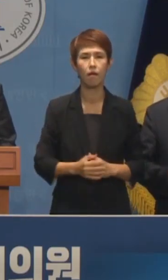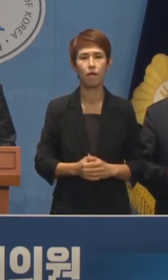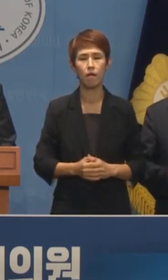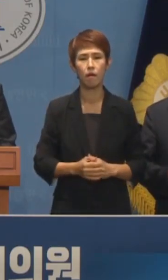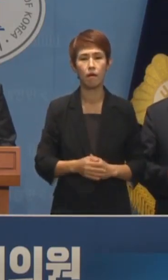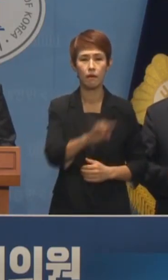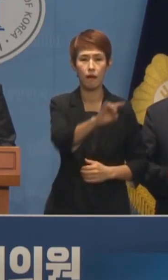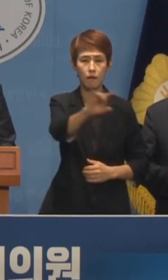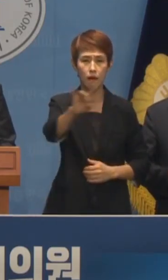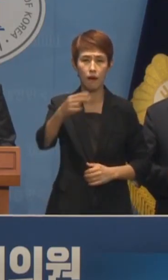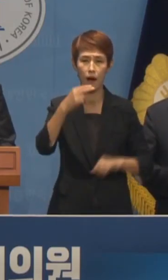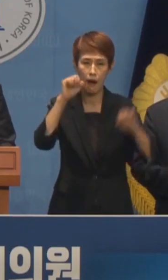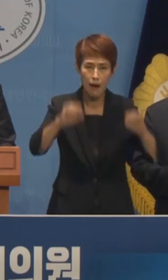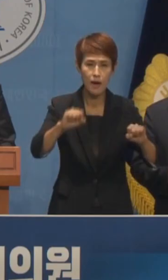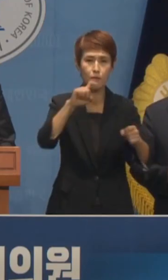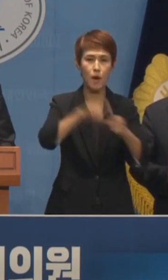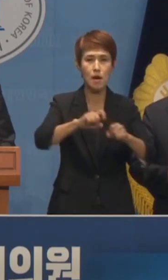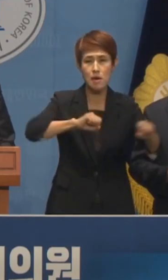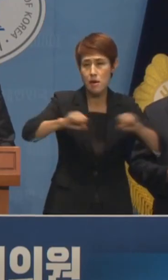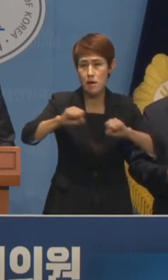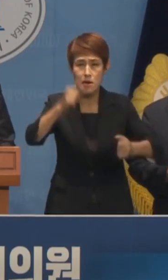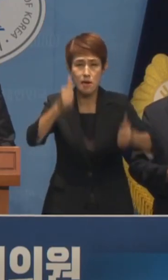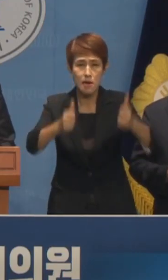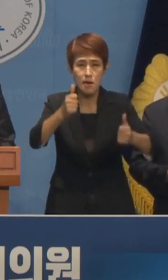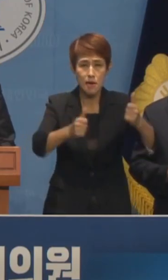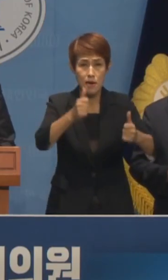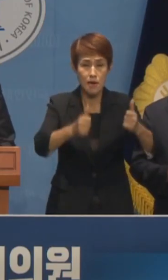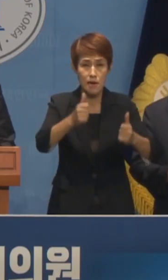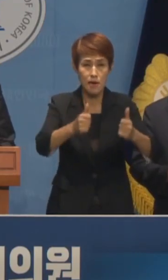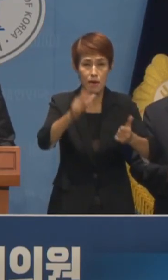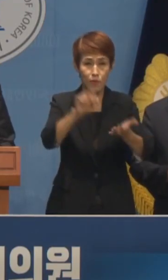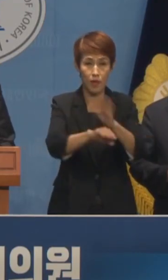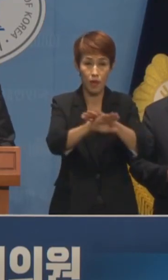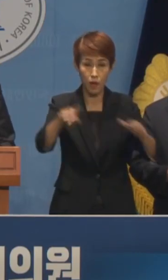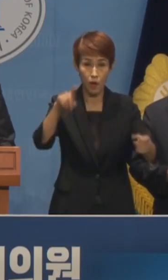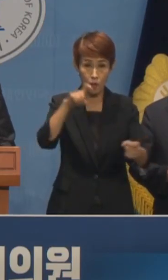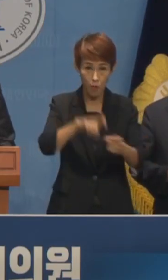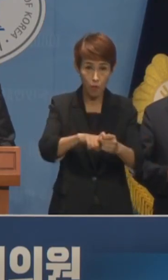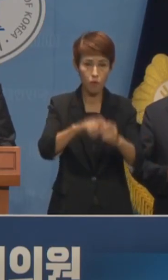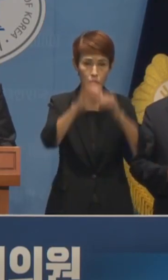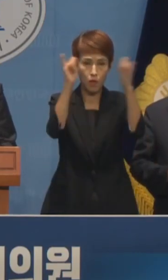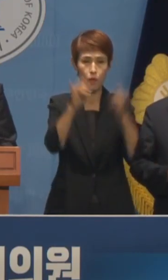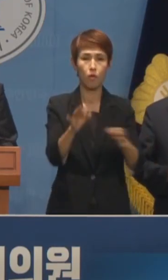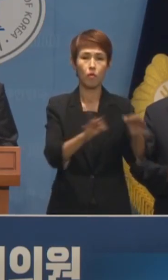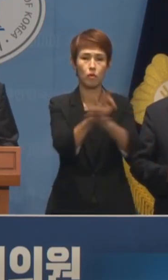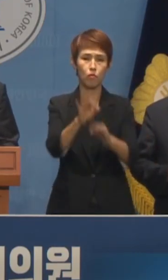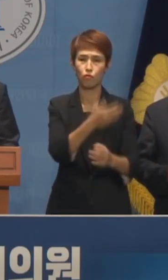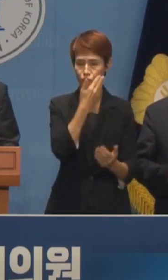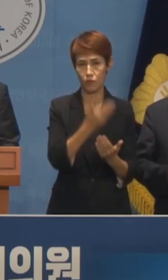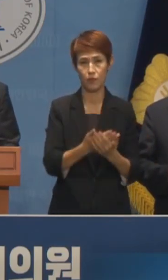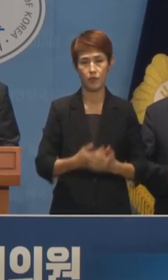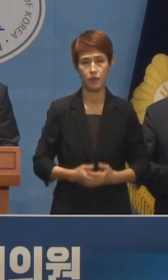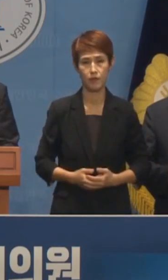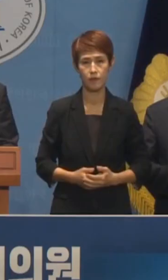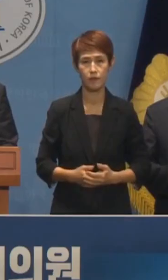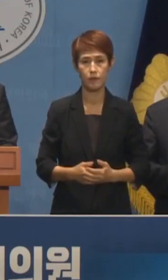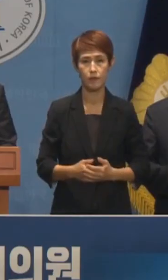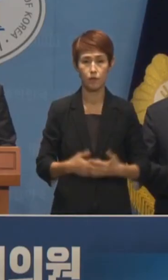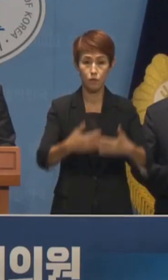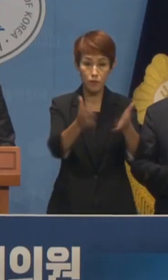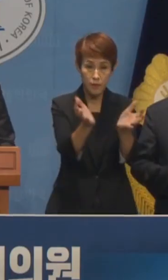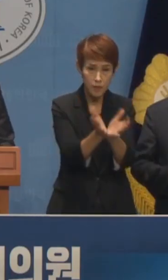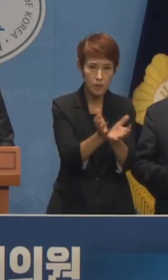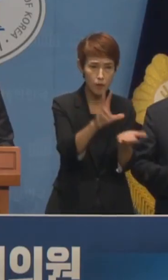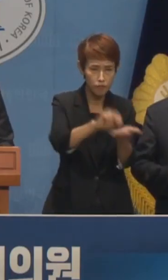도생과 무한 경쟁 체제를 극복하기 위한 대안 중의 하나입니다. 공동체의 문제를 슬기롭게 해결하면서